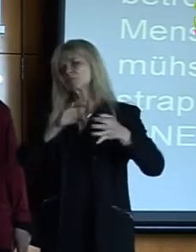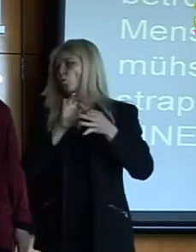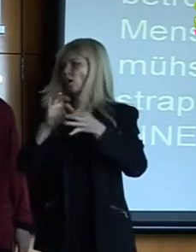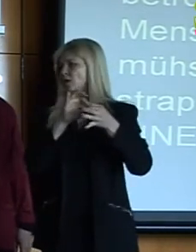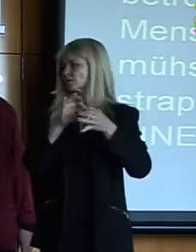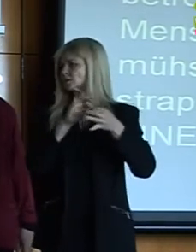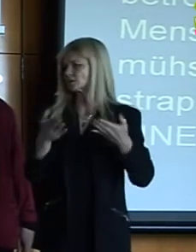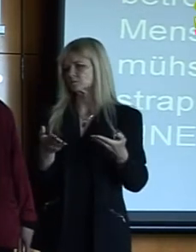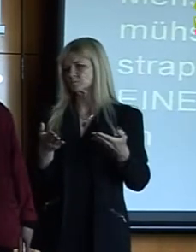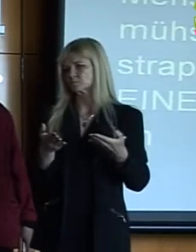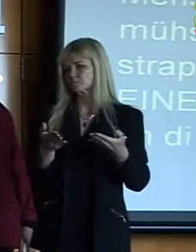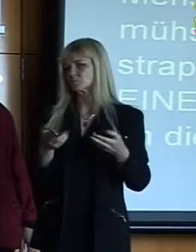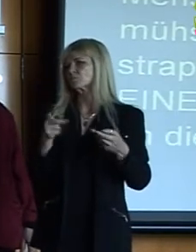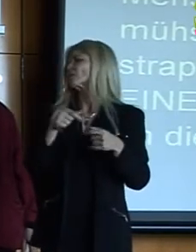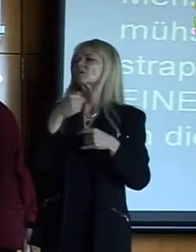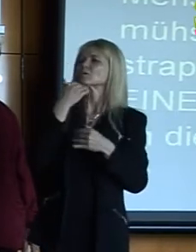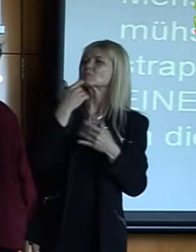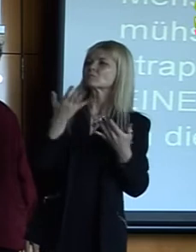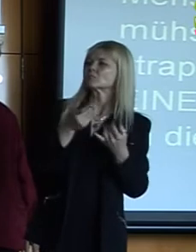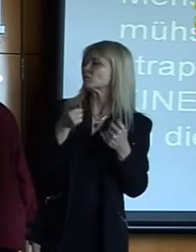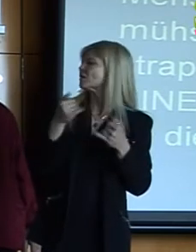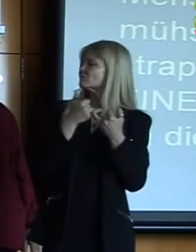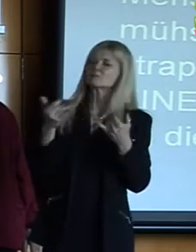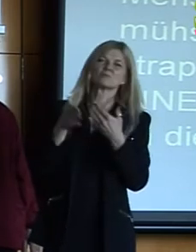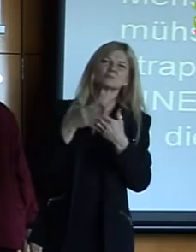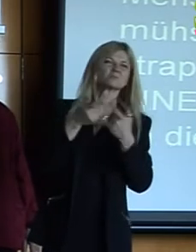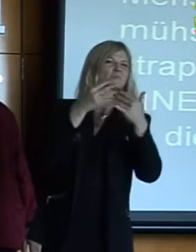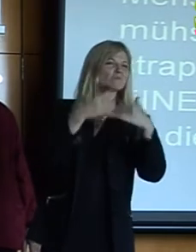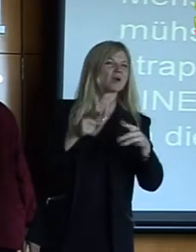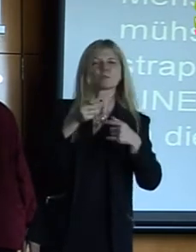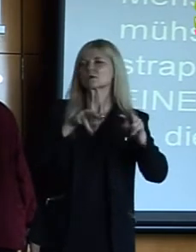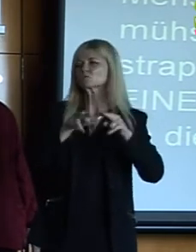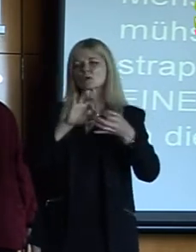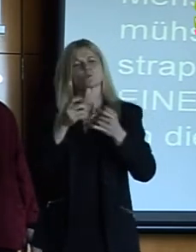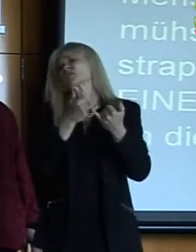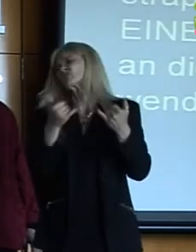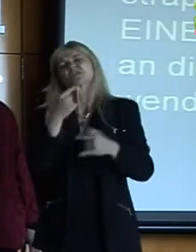organisiert, koordiniert wird, sei es jetzt im Case- oder Care-Management, wie auch immer man das definiert.